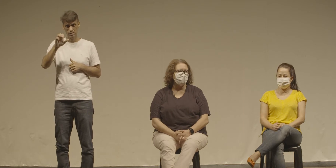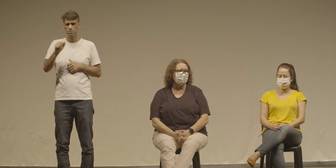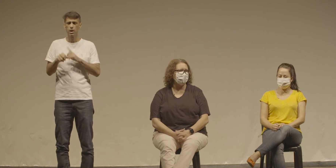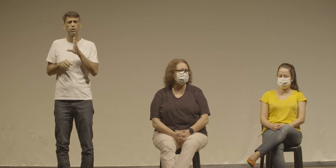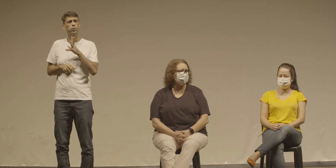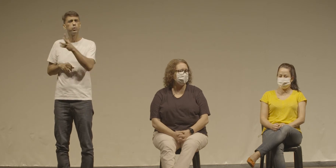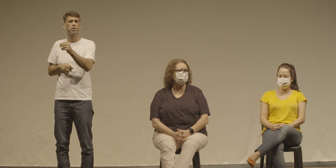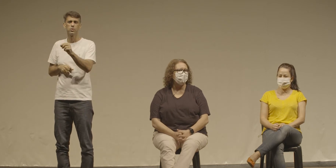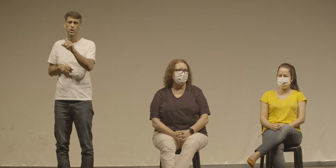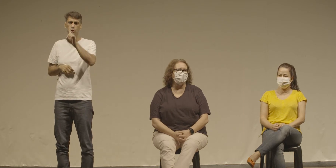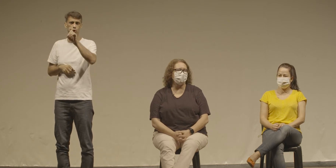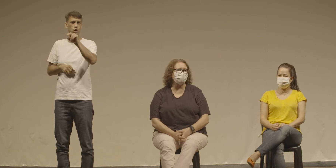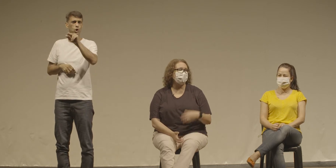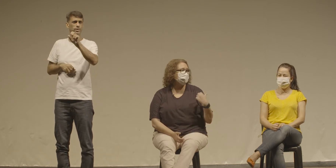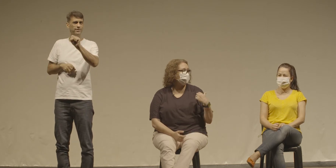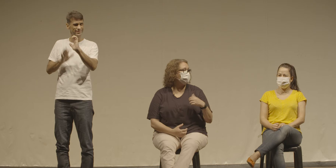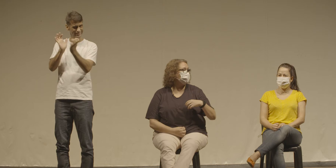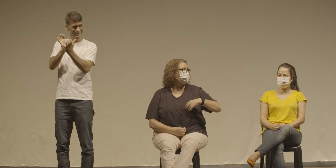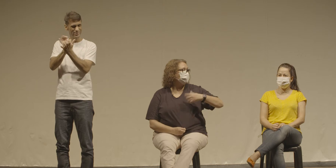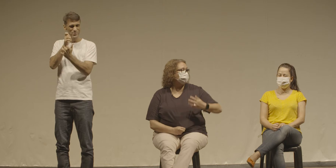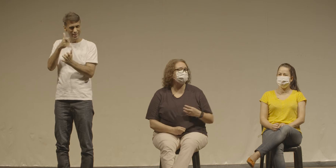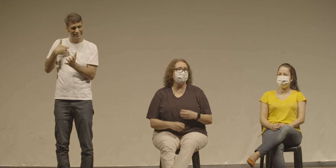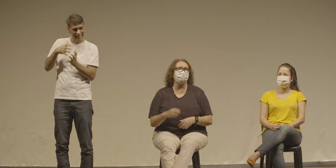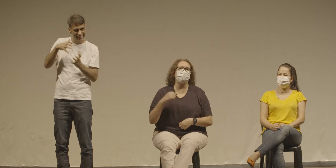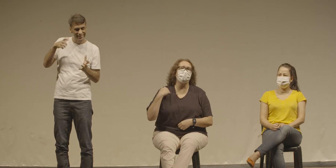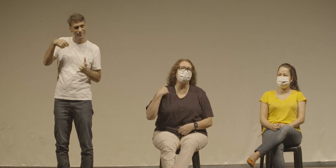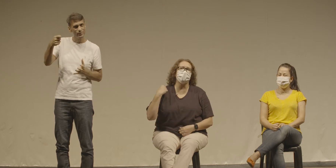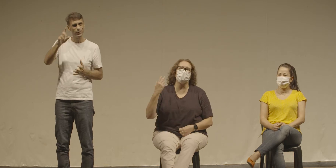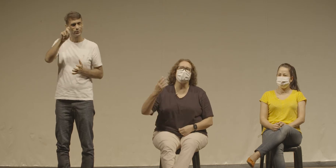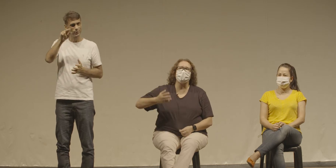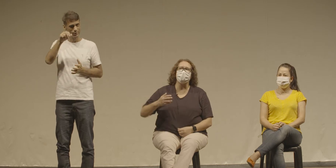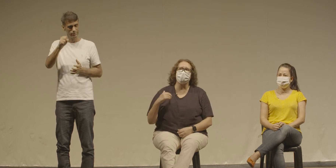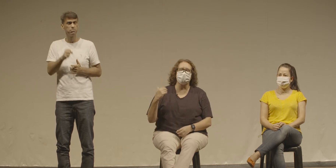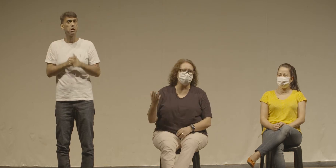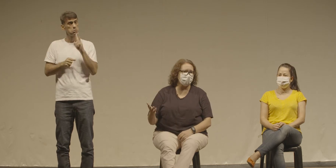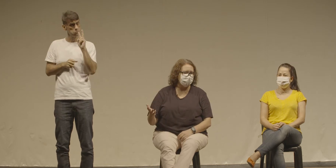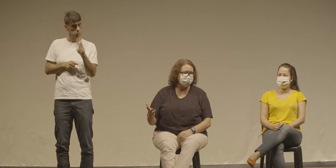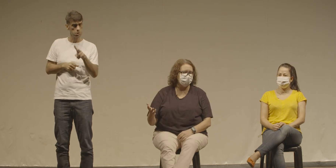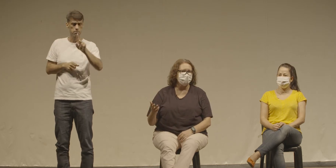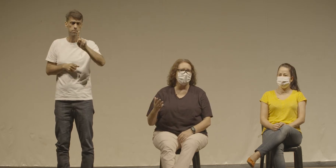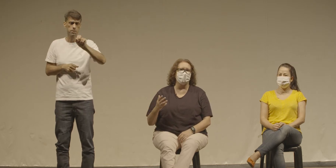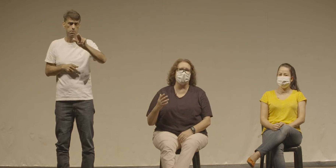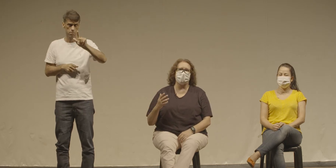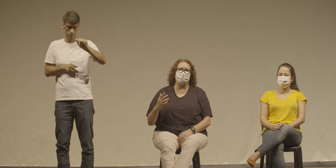né, pelas meninas. Então, assim, e a gente ia, né, assim, eu via Paula e Hortência